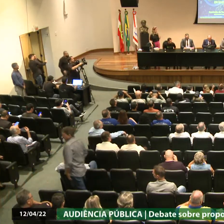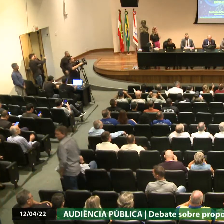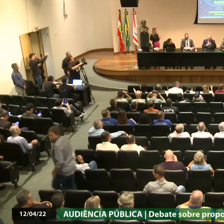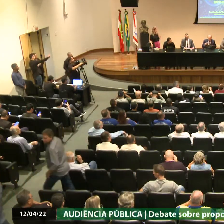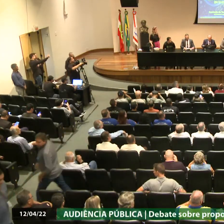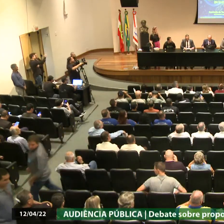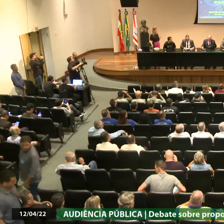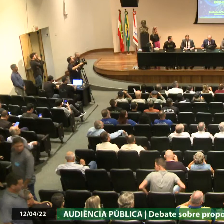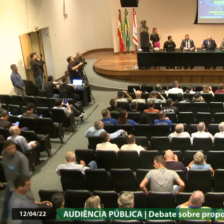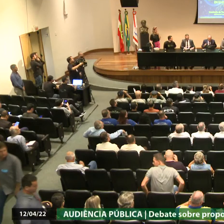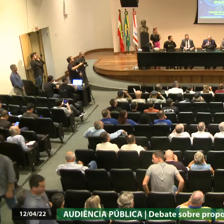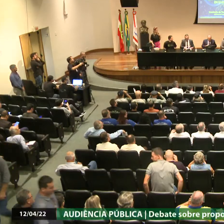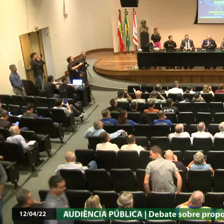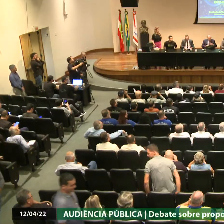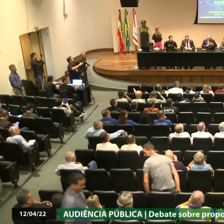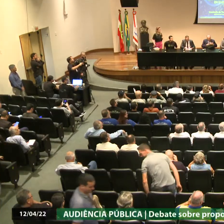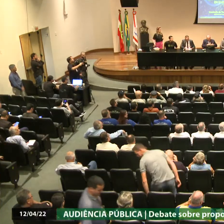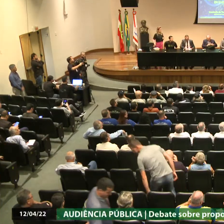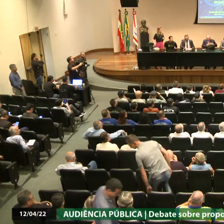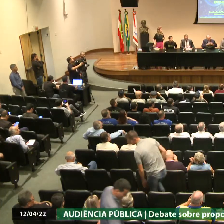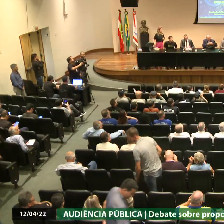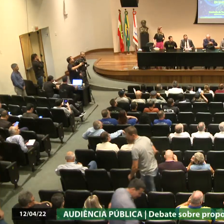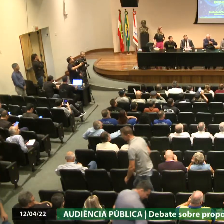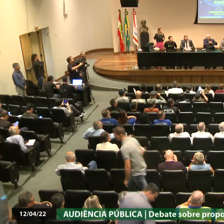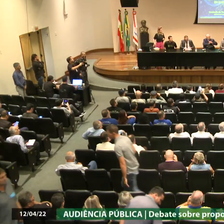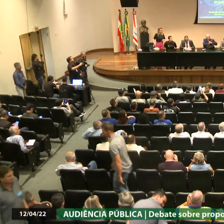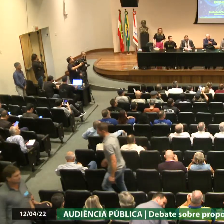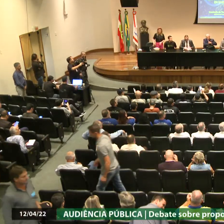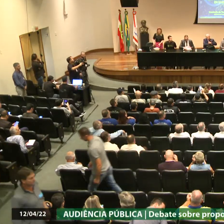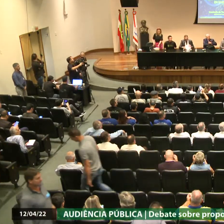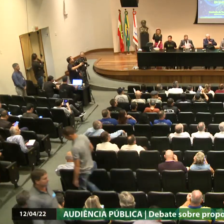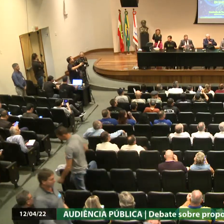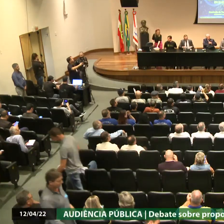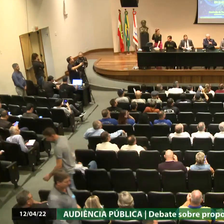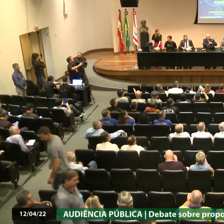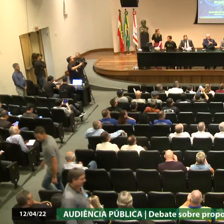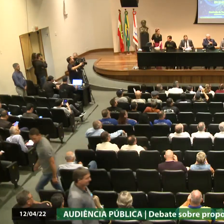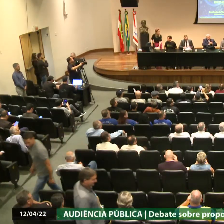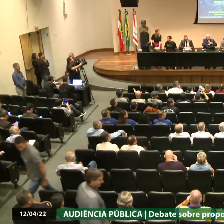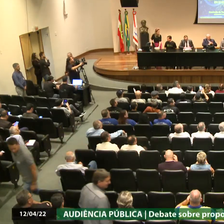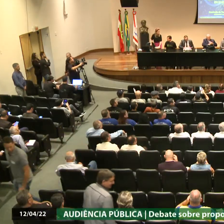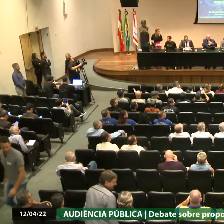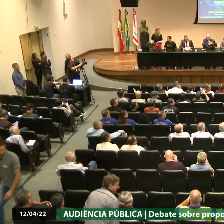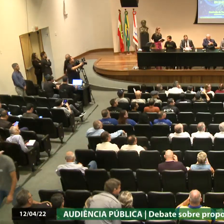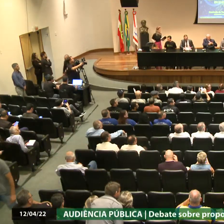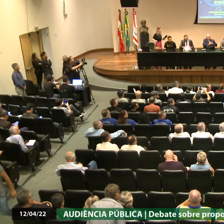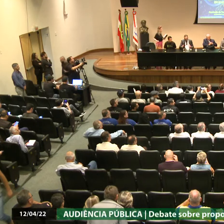e sociedades de tiro do Vale do itapocu Luiz Carlos bierende